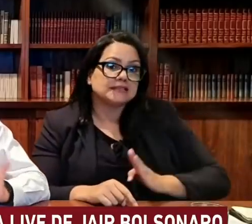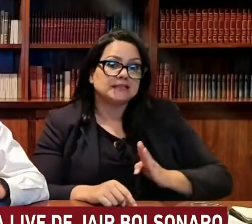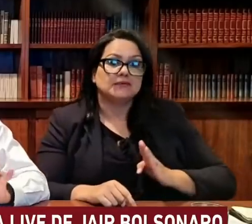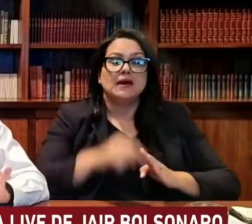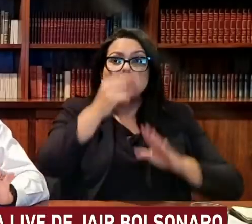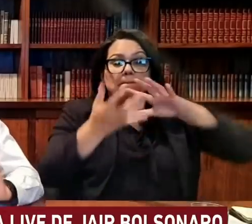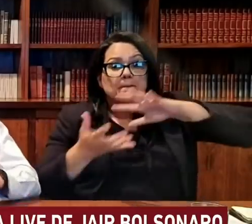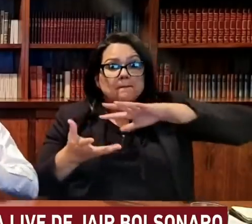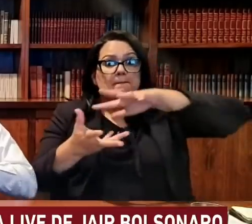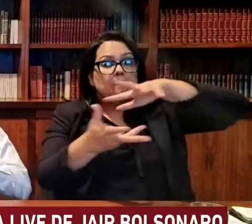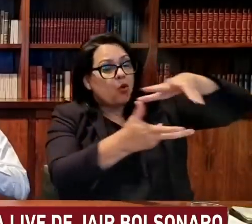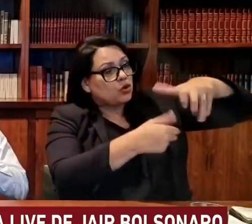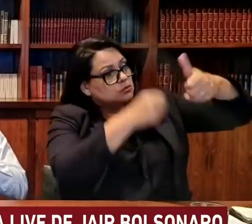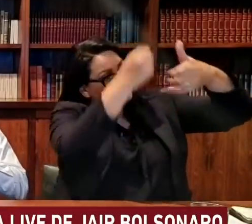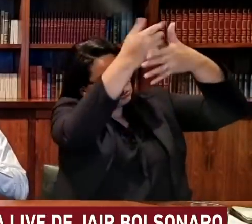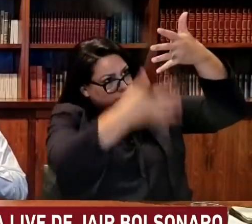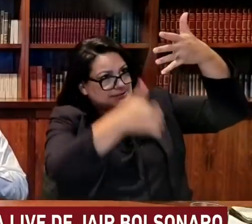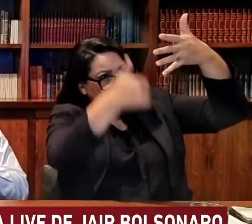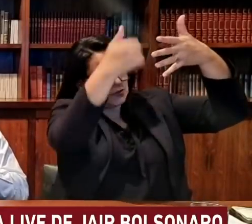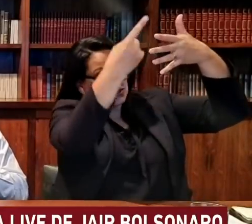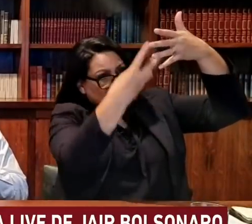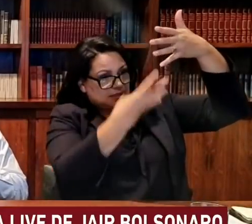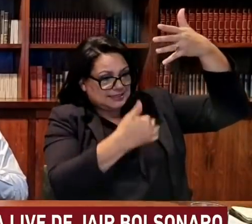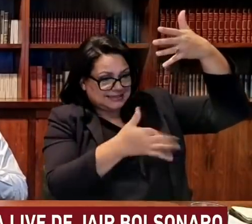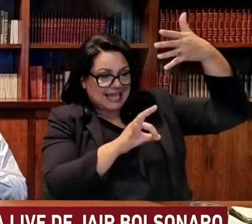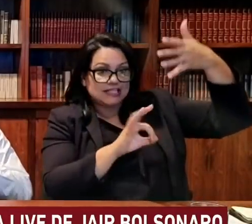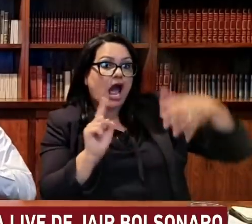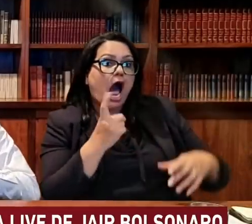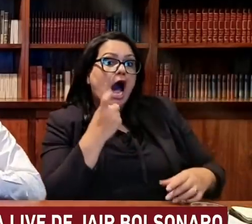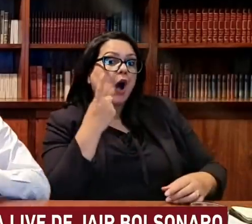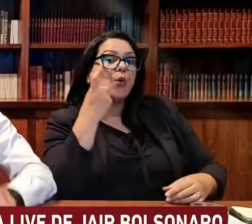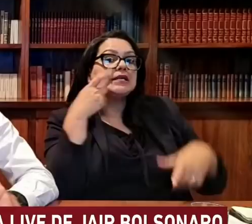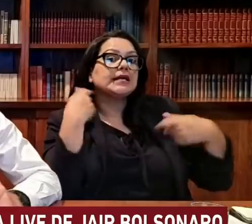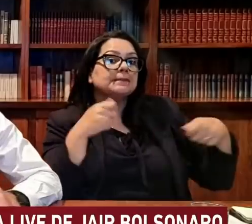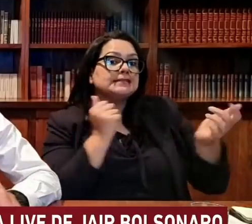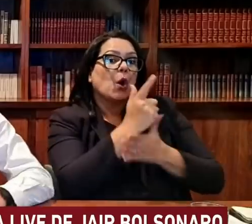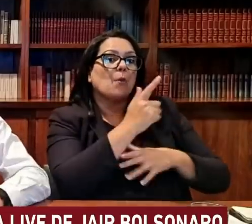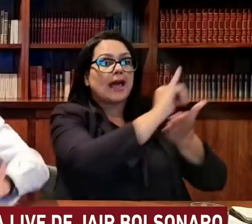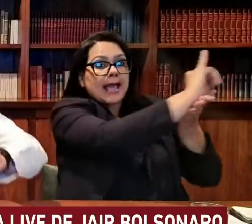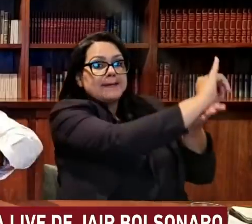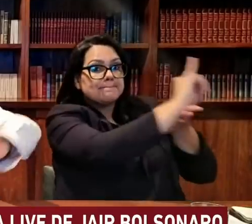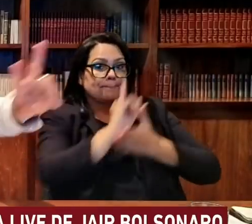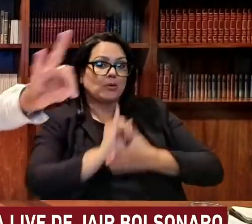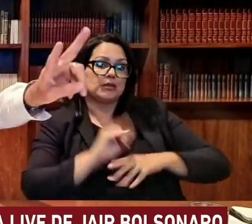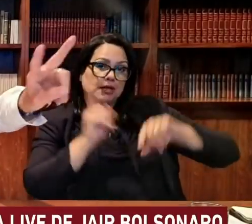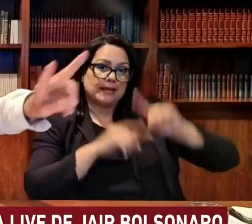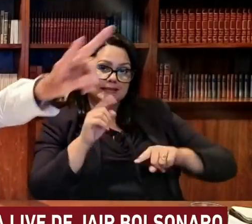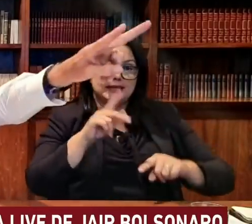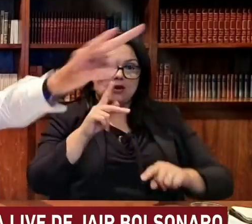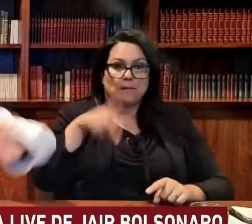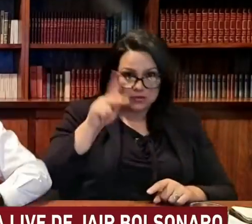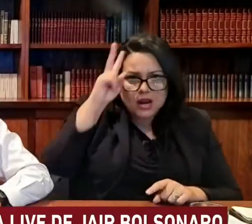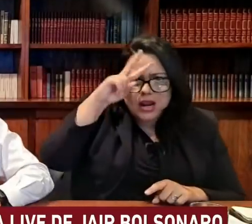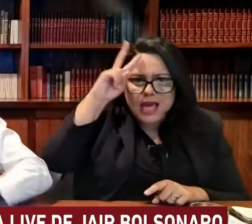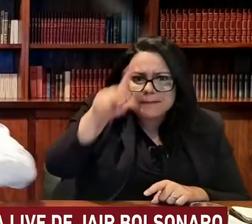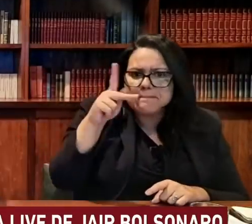economias do mundo, a única que tem que importar derivado de petróleo é o Brasil. Ou seja, lembra das duas refinarias que o PT ia fazer